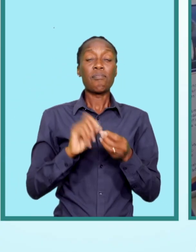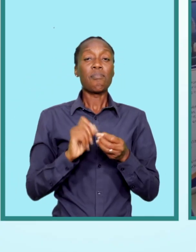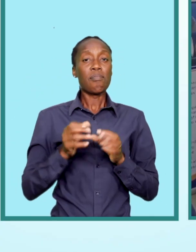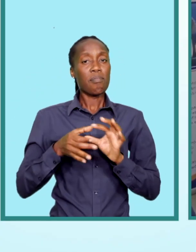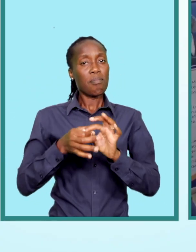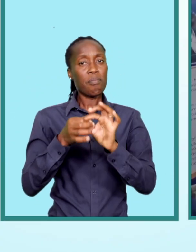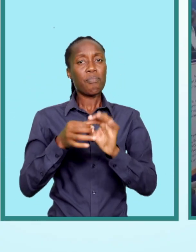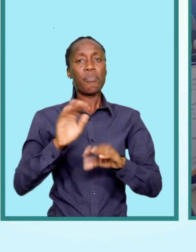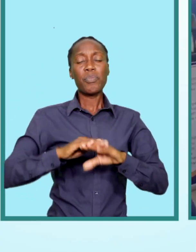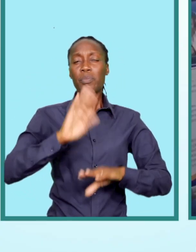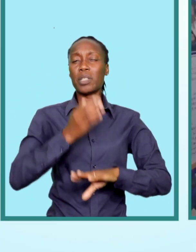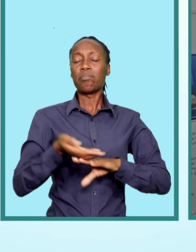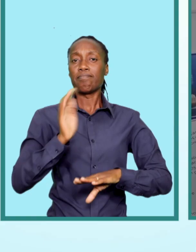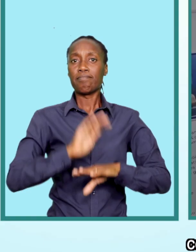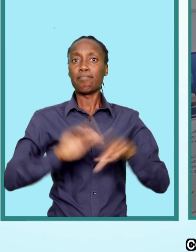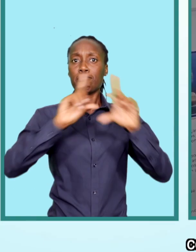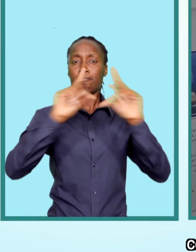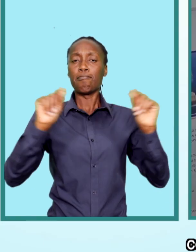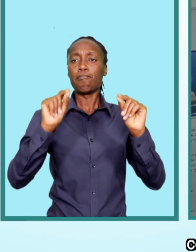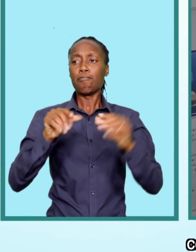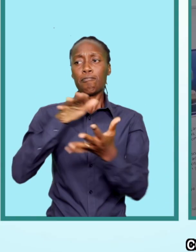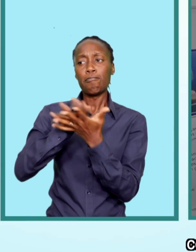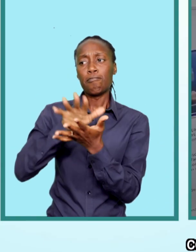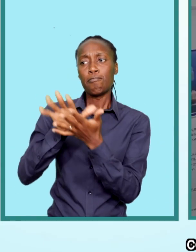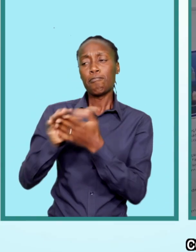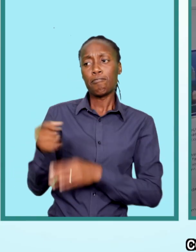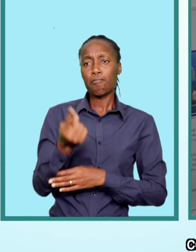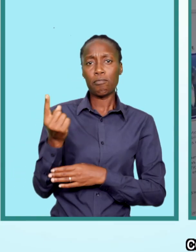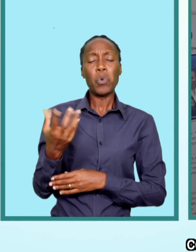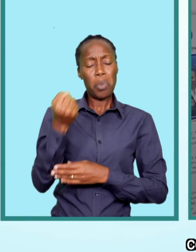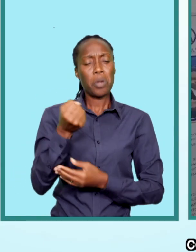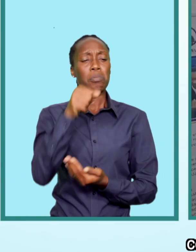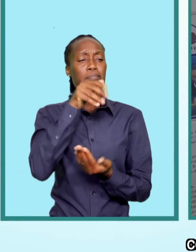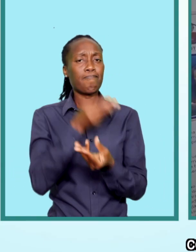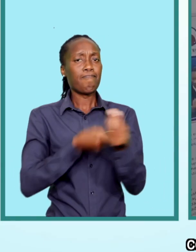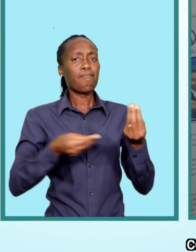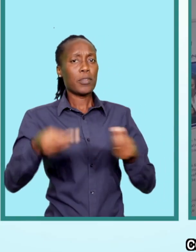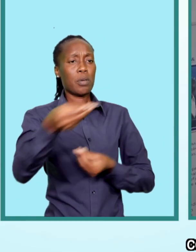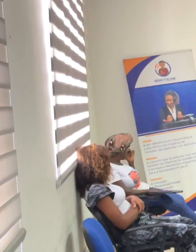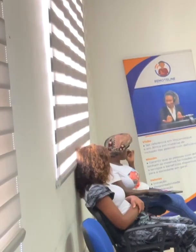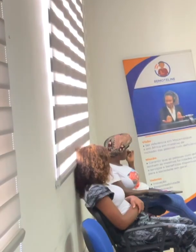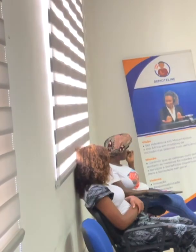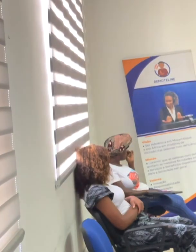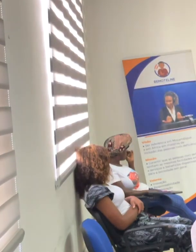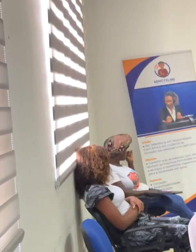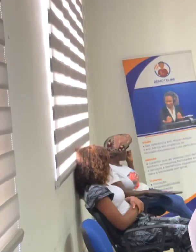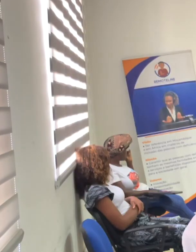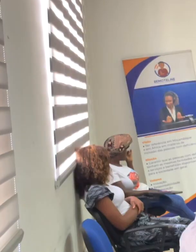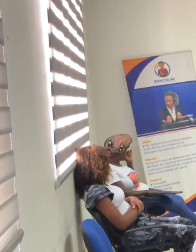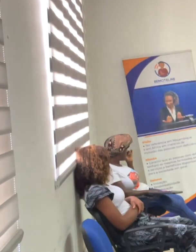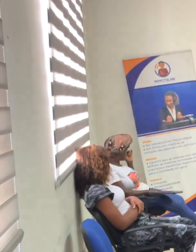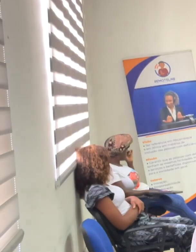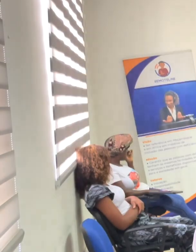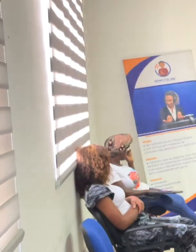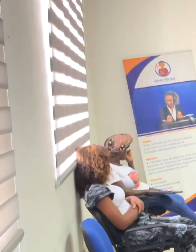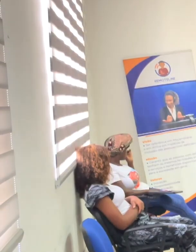em afirmar que saem mais informadas, confiantes e preparadas para partilhar o conhecimento adquirido. Estou muito feliz por ter